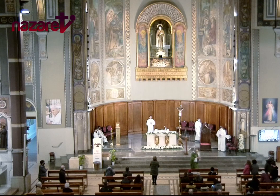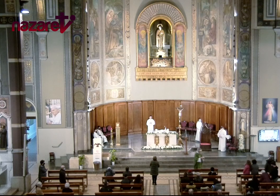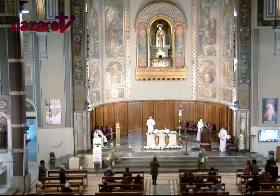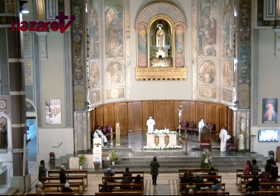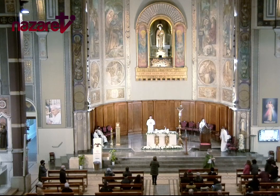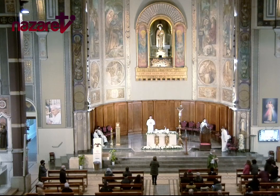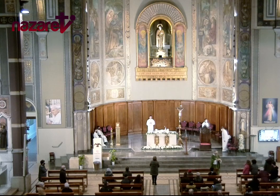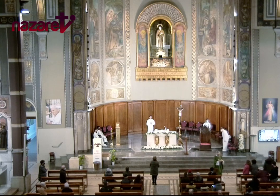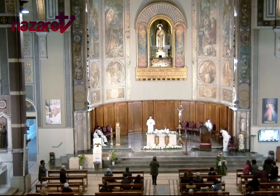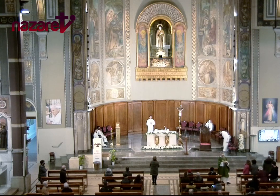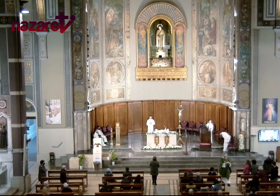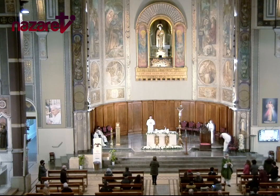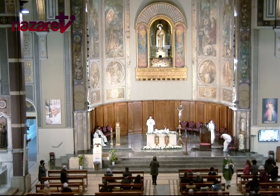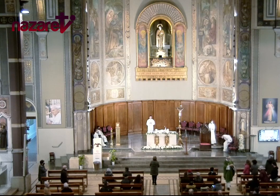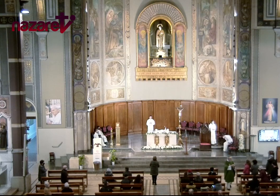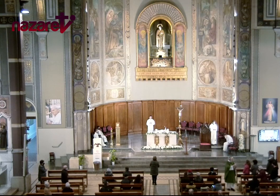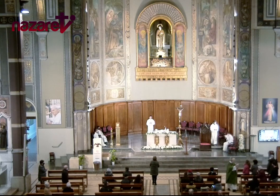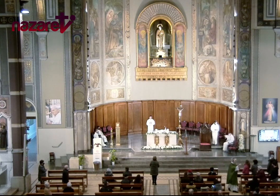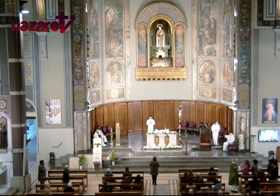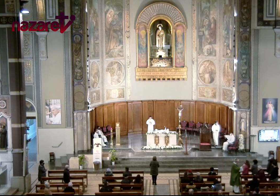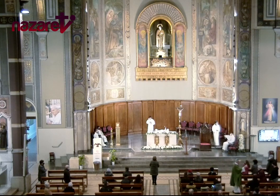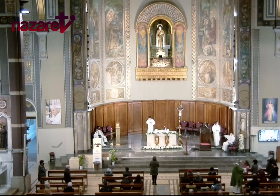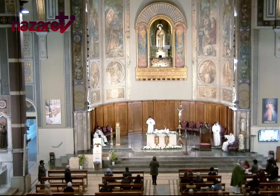su palabra engendra seventeen